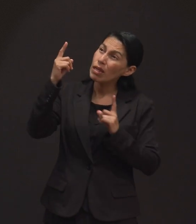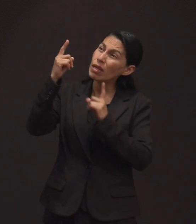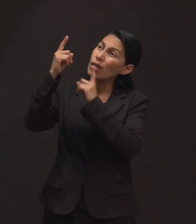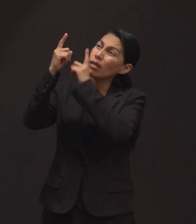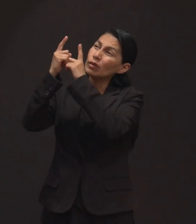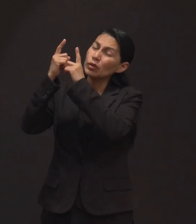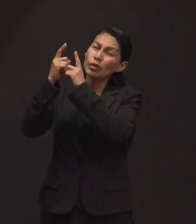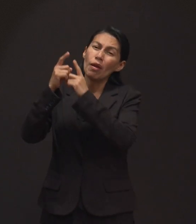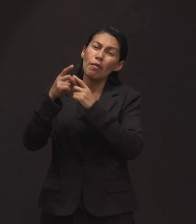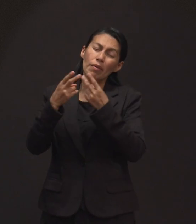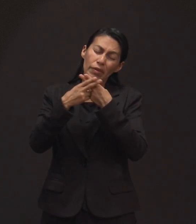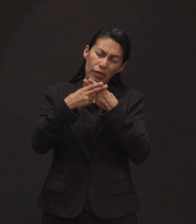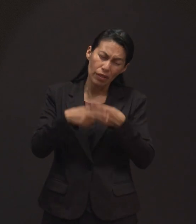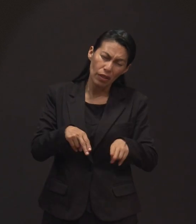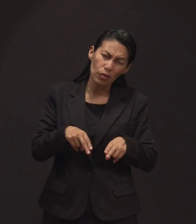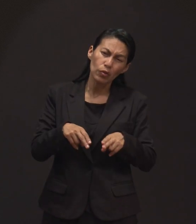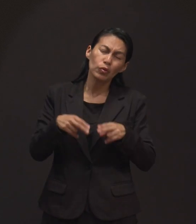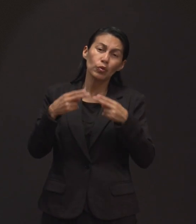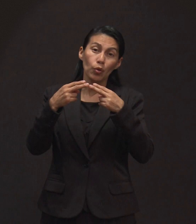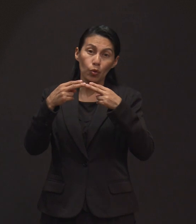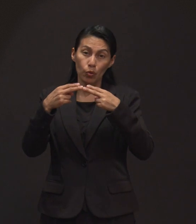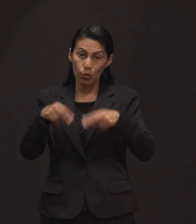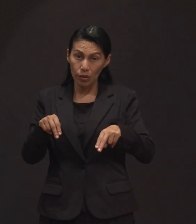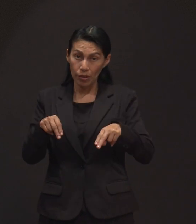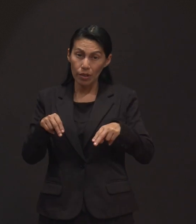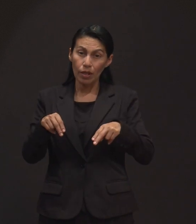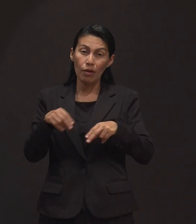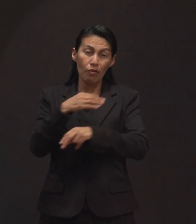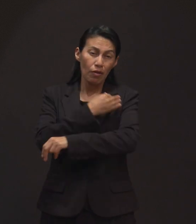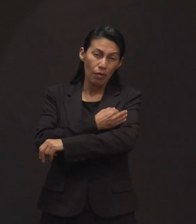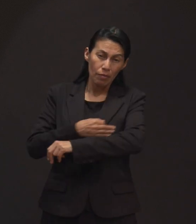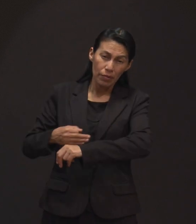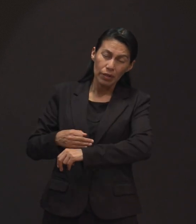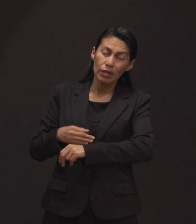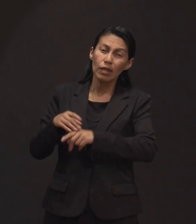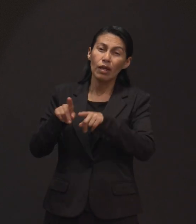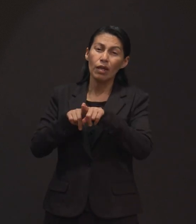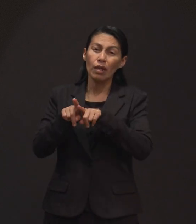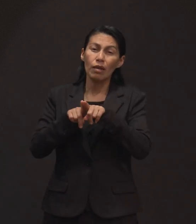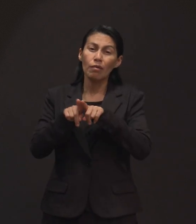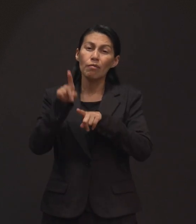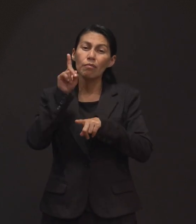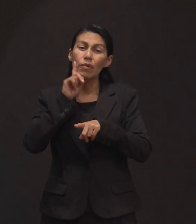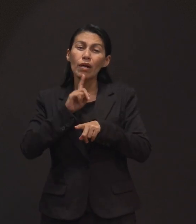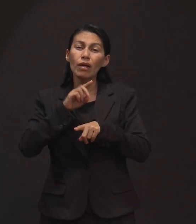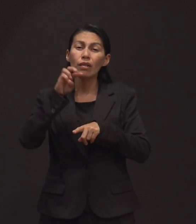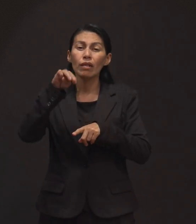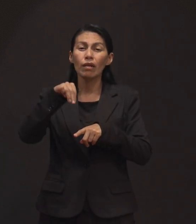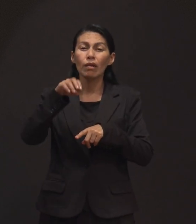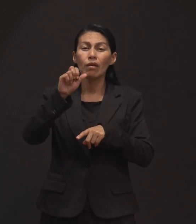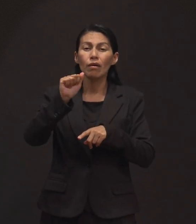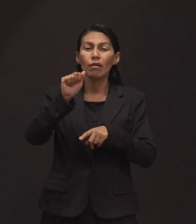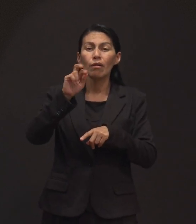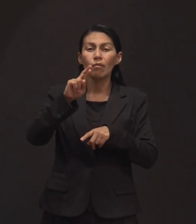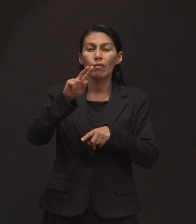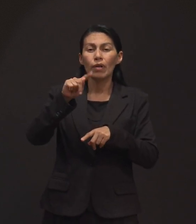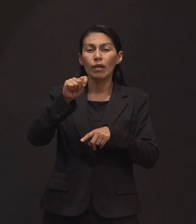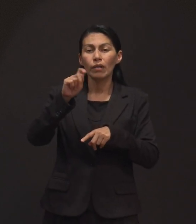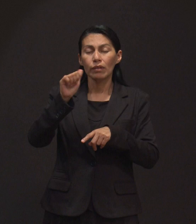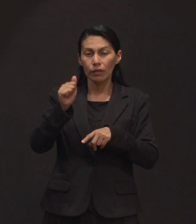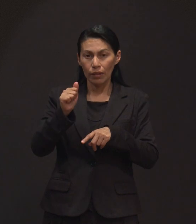nuera, mi matrimonio y toda mi familia, especialmente por mi hermanita Marta,